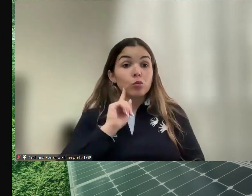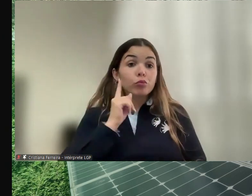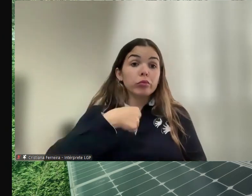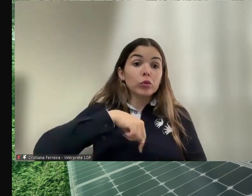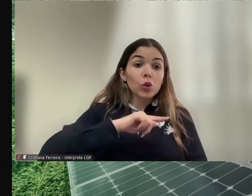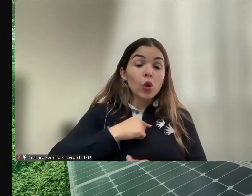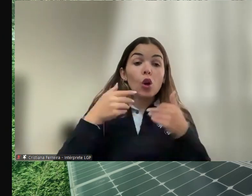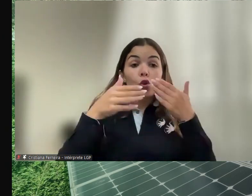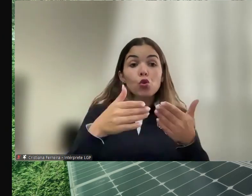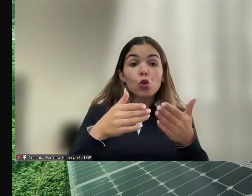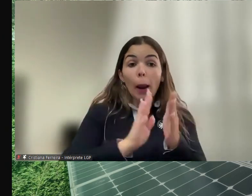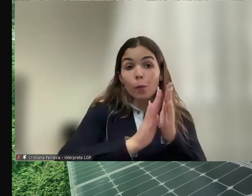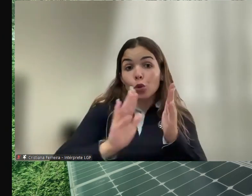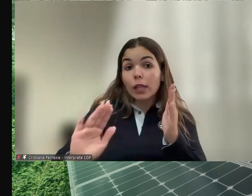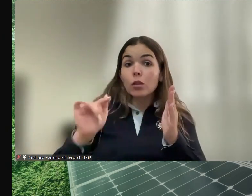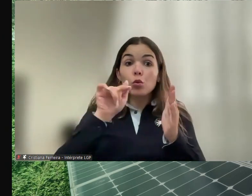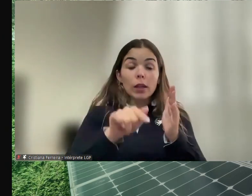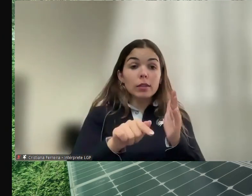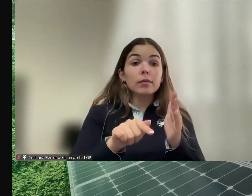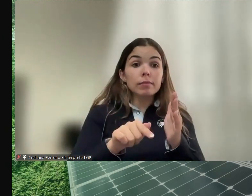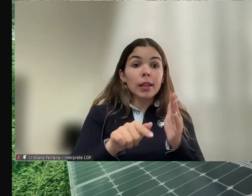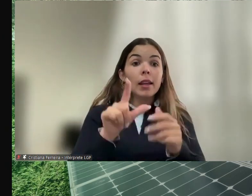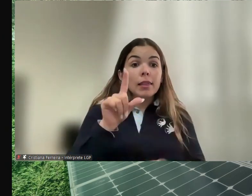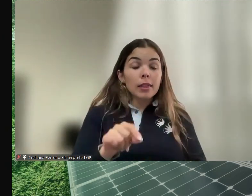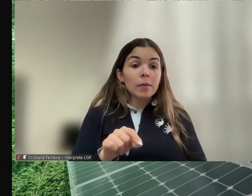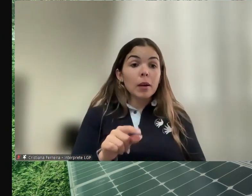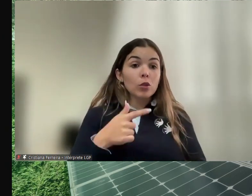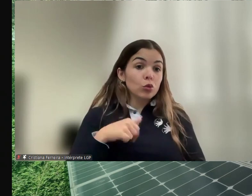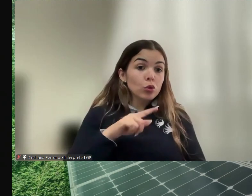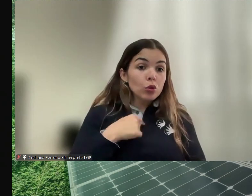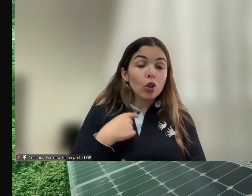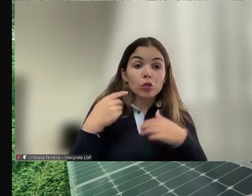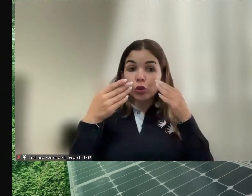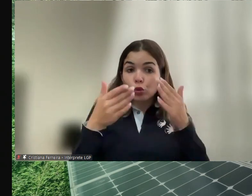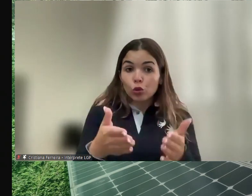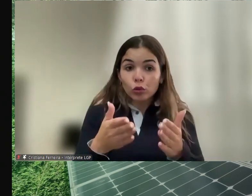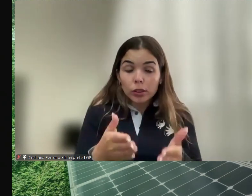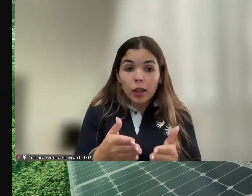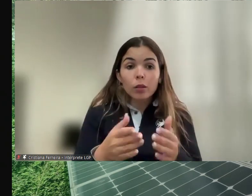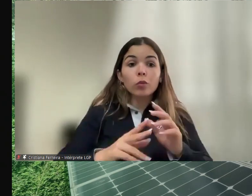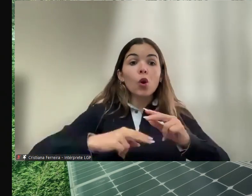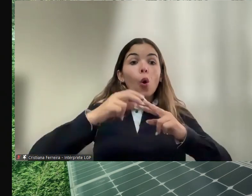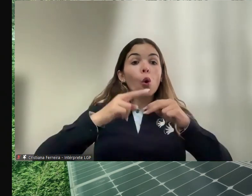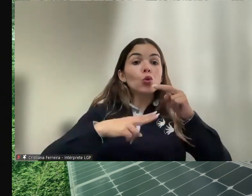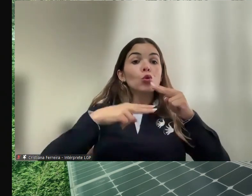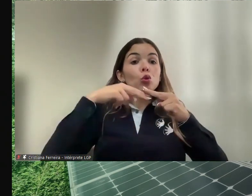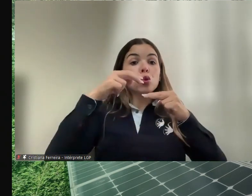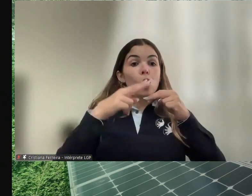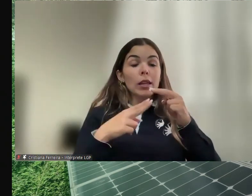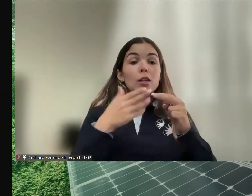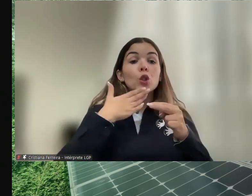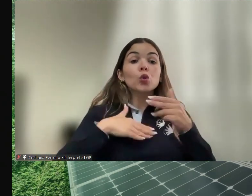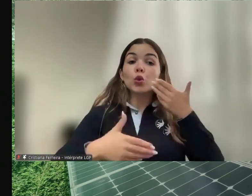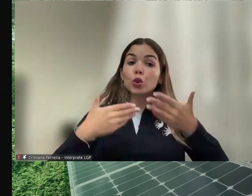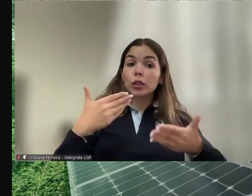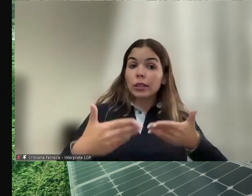a contribuir para esse processo, que estamos a contribuir, que estamos a construir sustentabilidade e